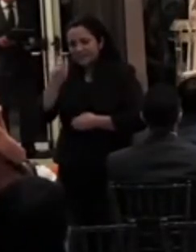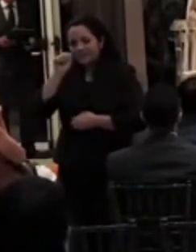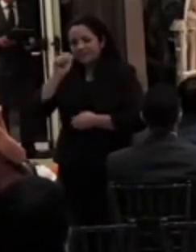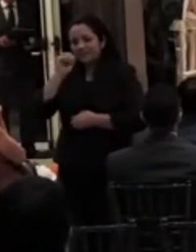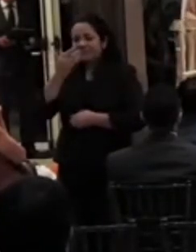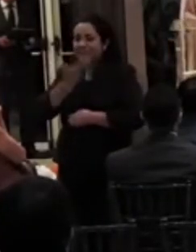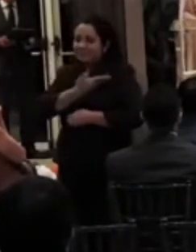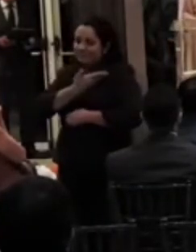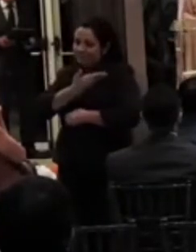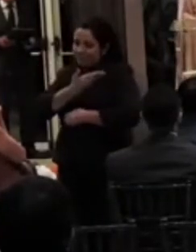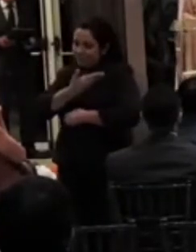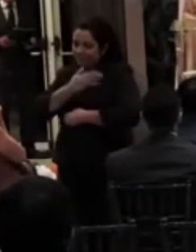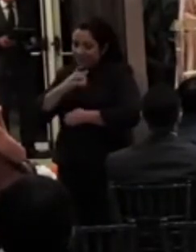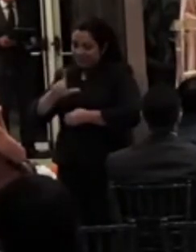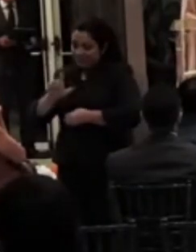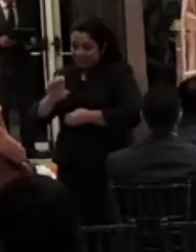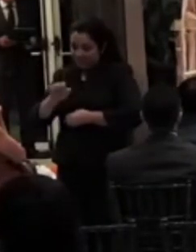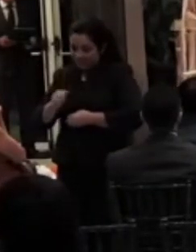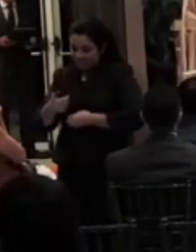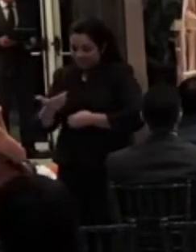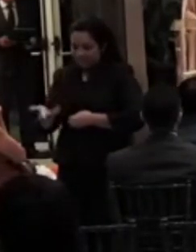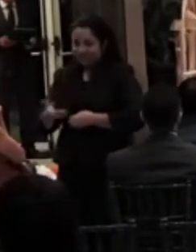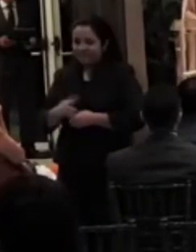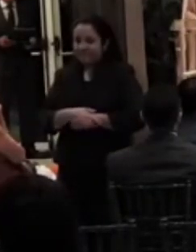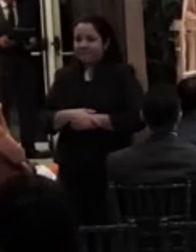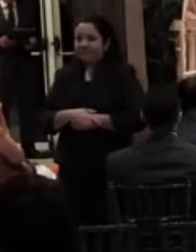conselheira Cléia Oliveira Cunha.